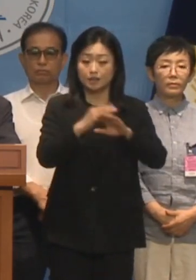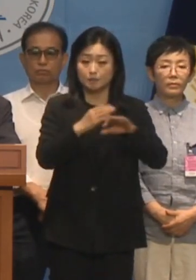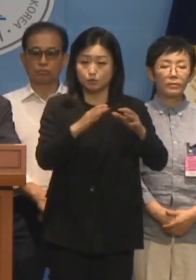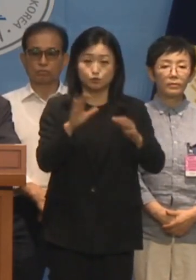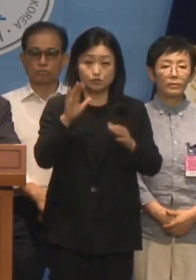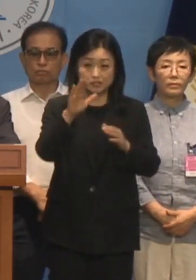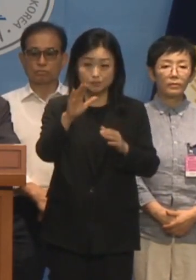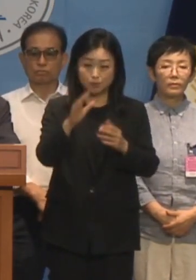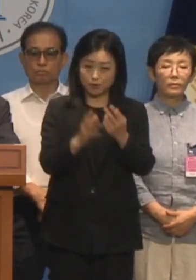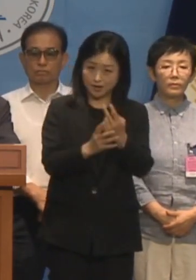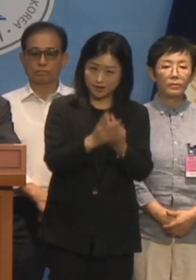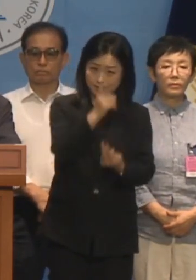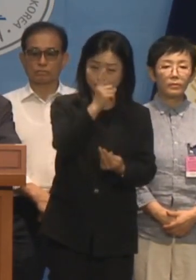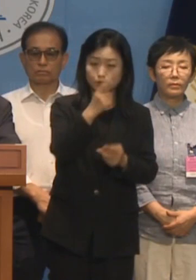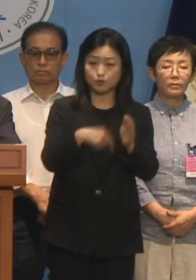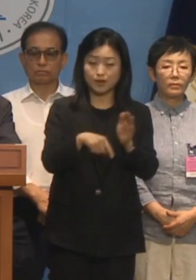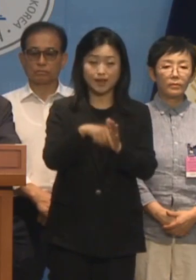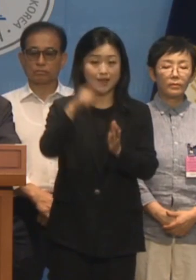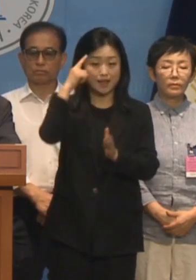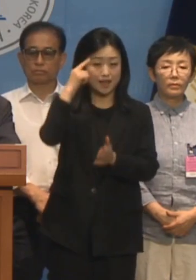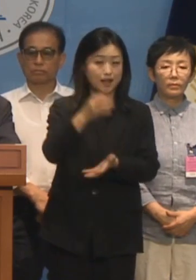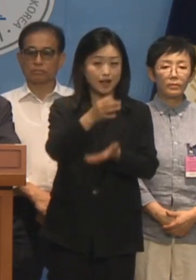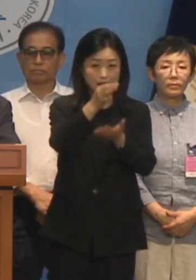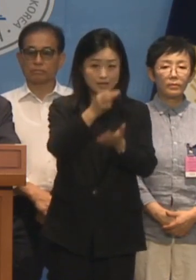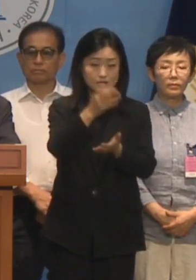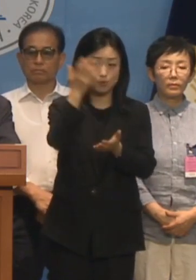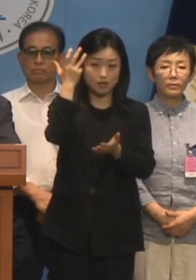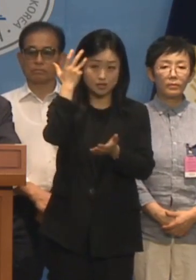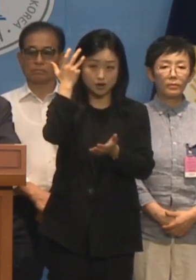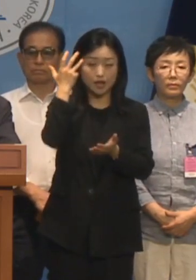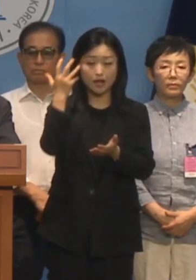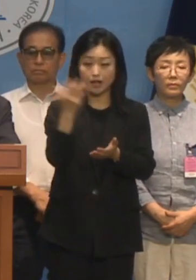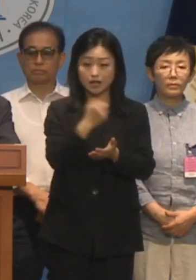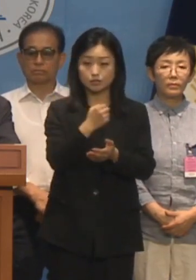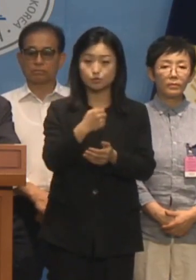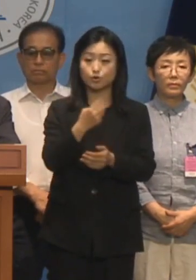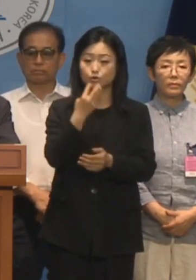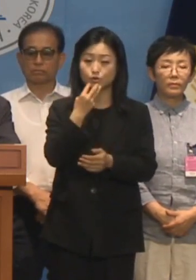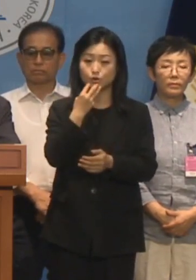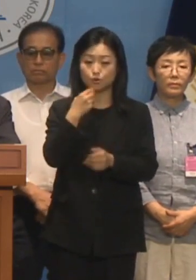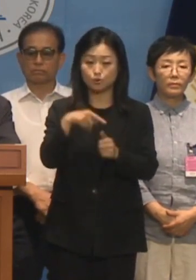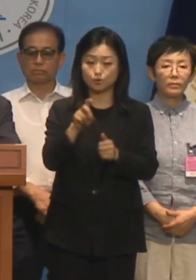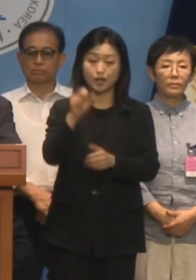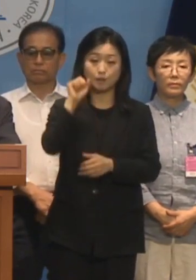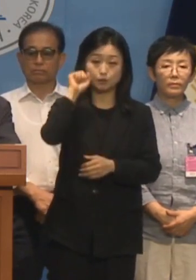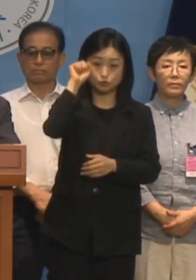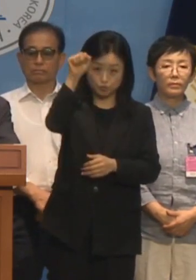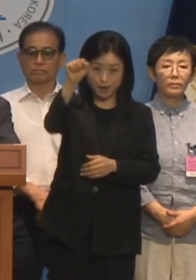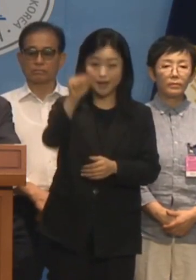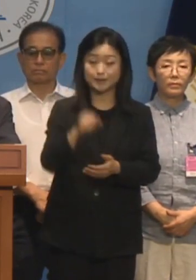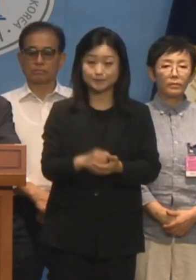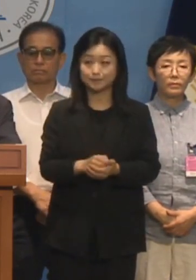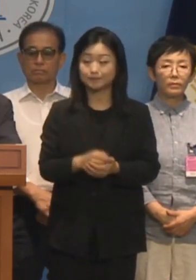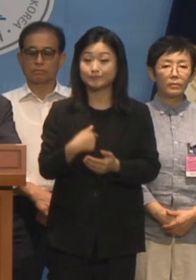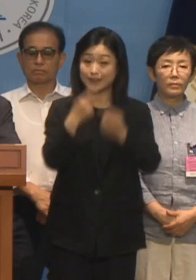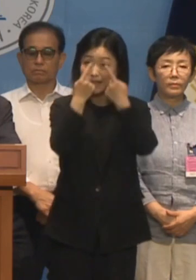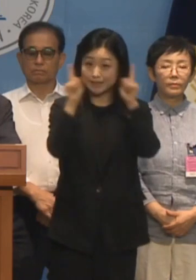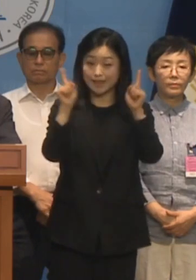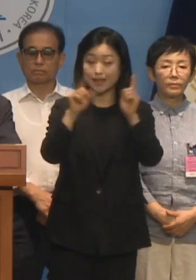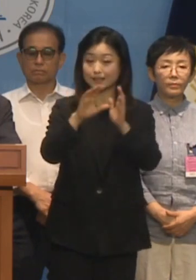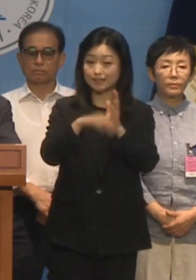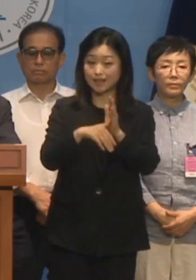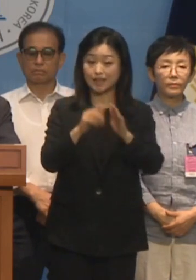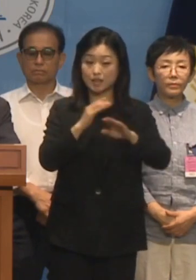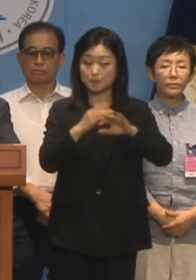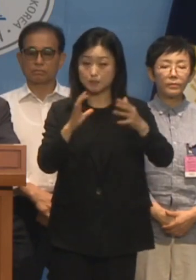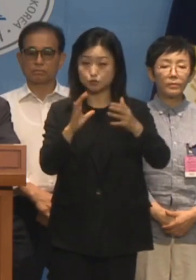민주진보 가치와 교육 철학의 바탕 위에서 서울교육감 선거에 출마했습니다. 대학 때